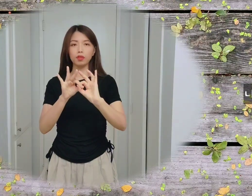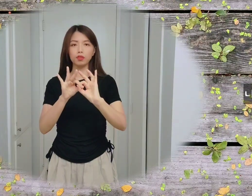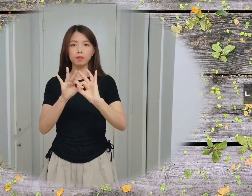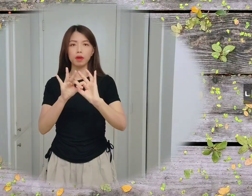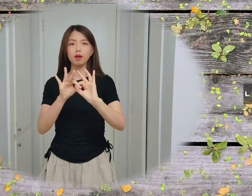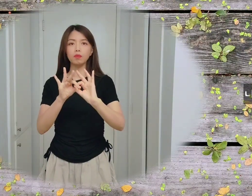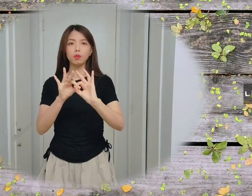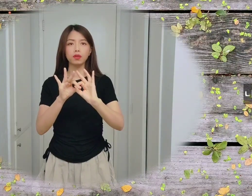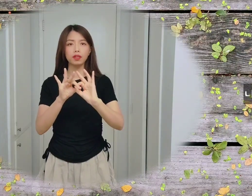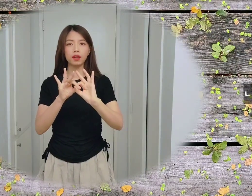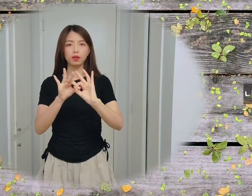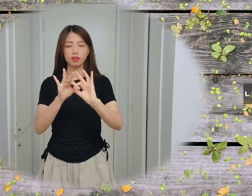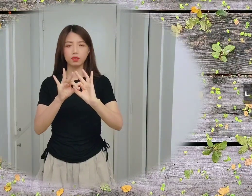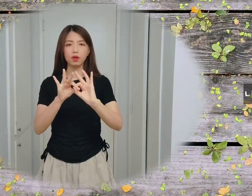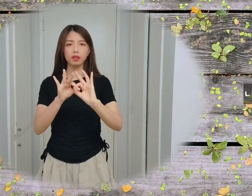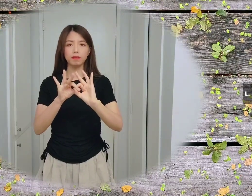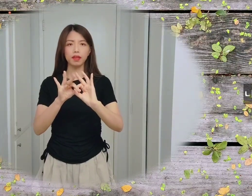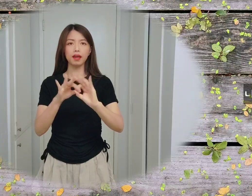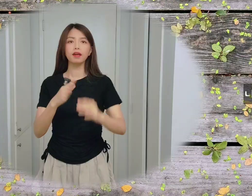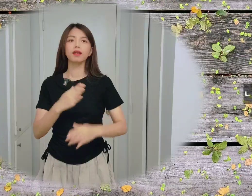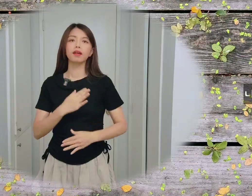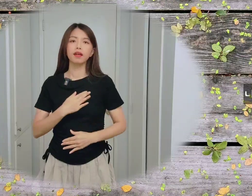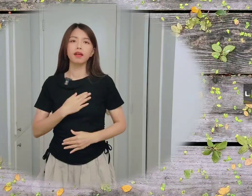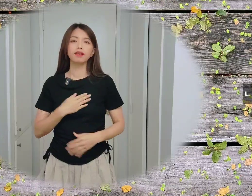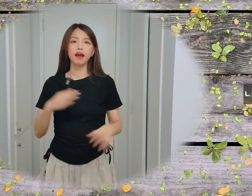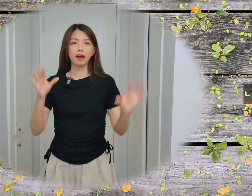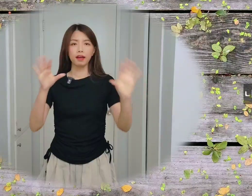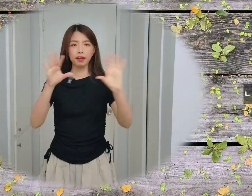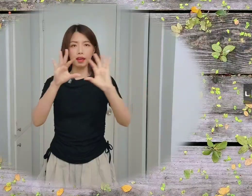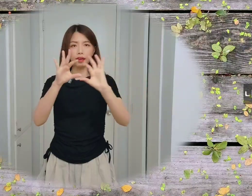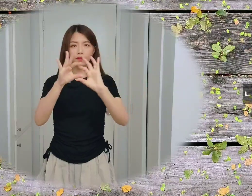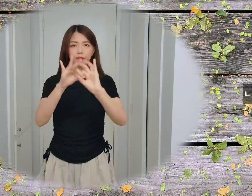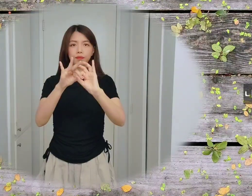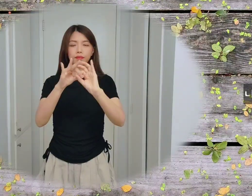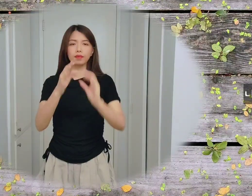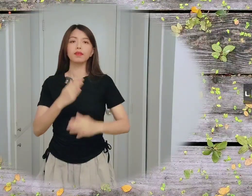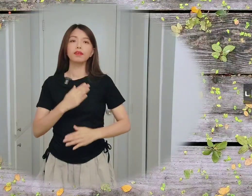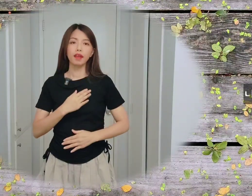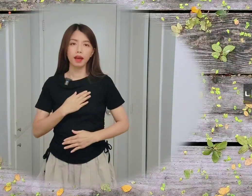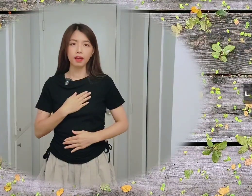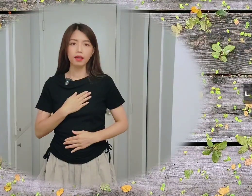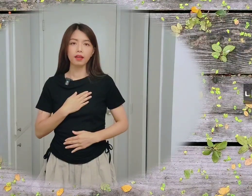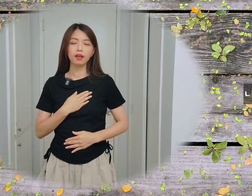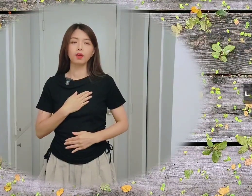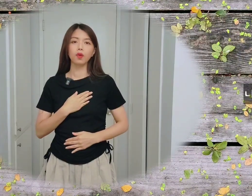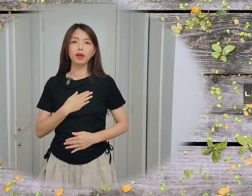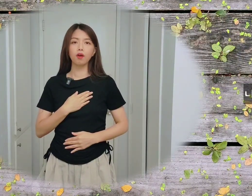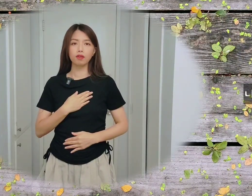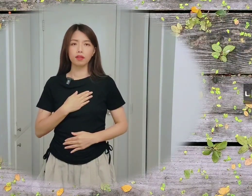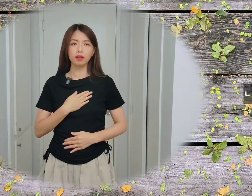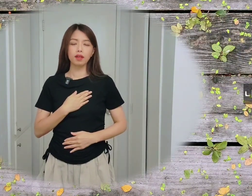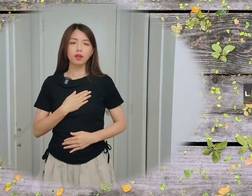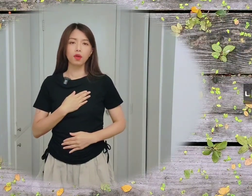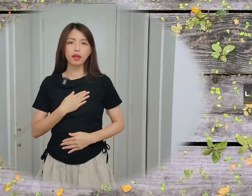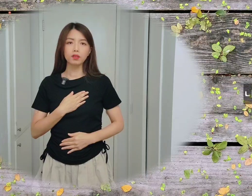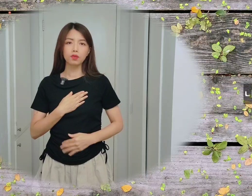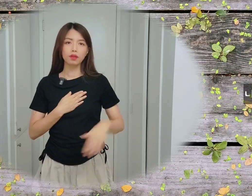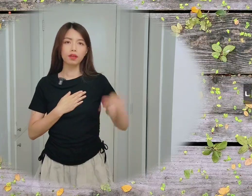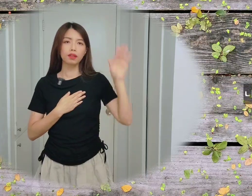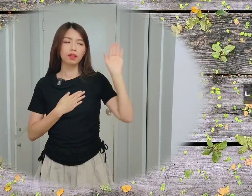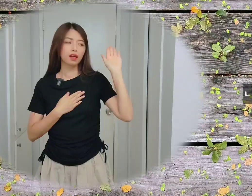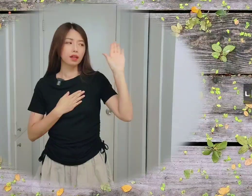동그랗게 붙여주시면 뭐뭐의라고 하는 뜻의 수어가 됩니다. 나의 나 된 것은